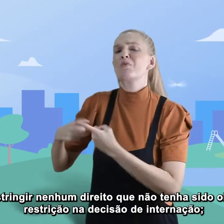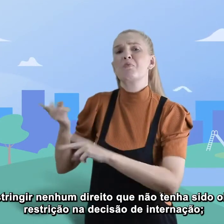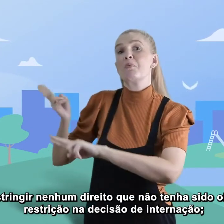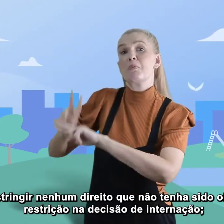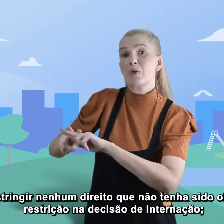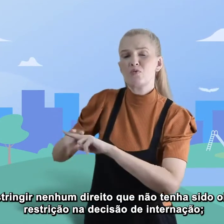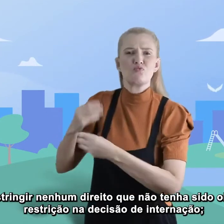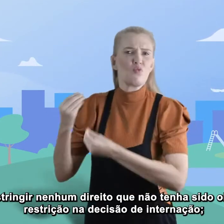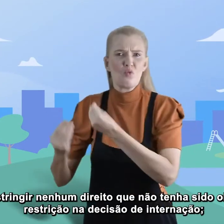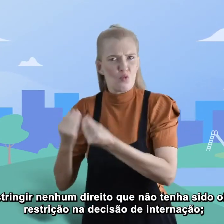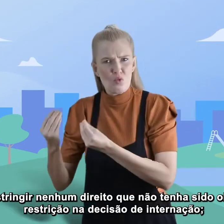de internação.